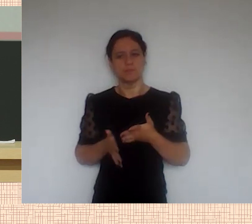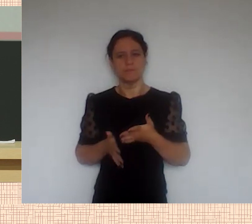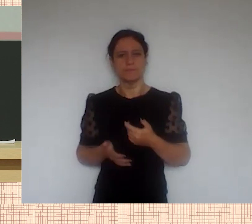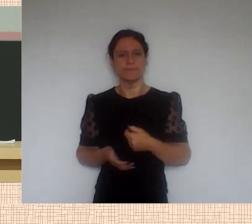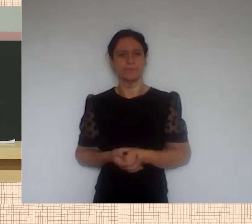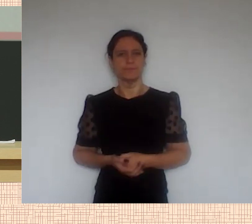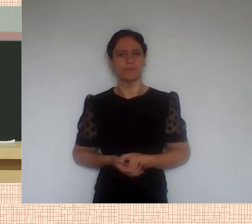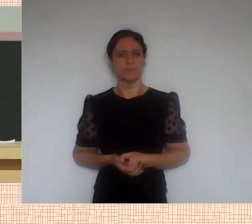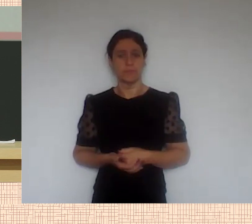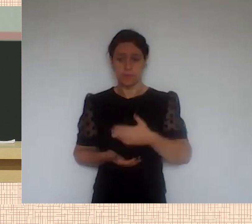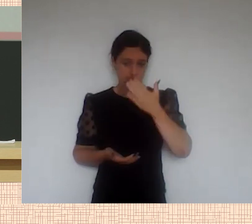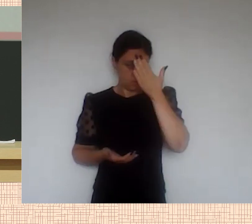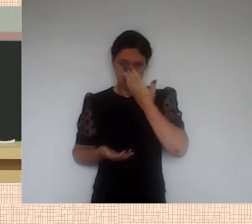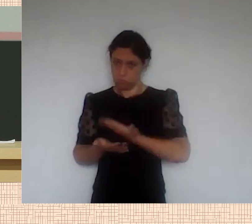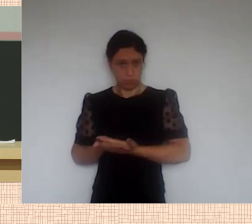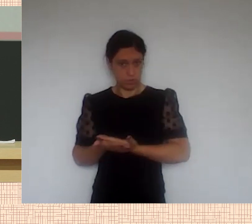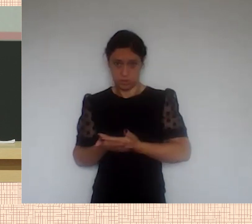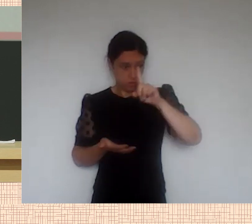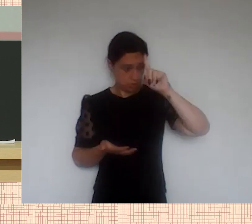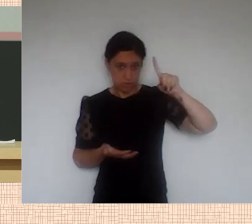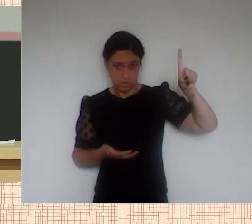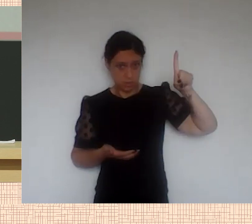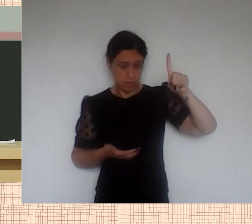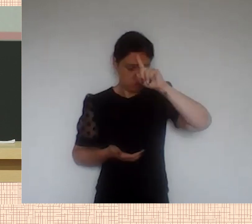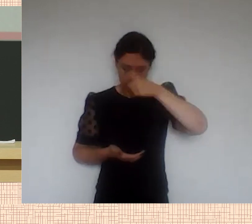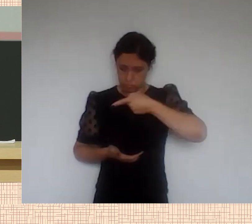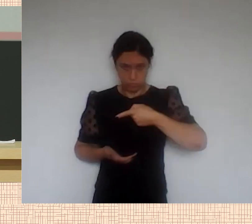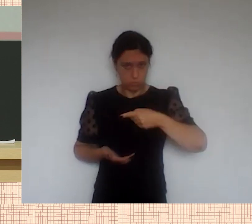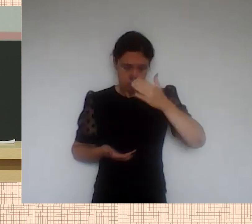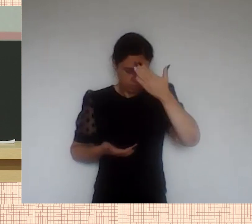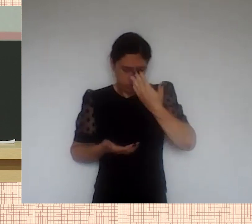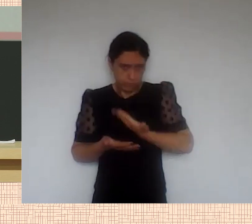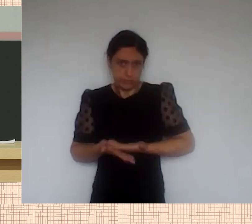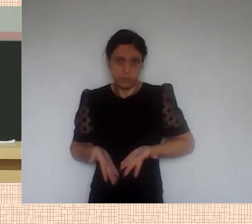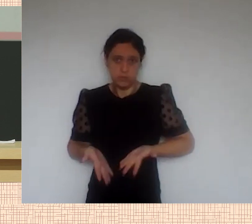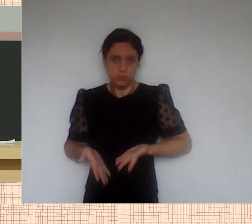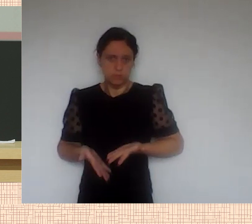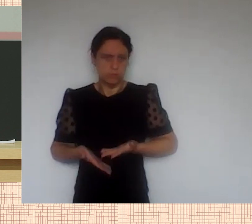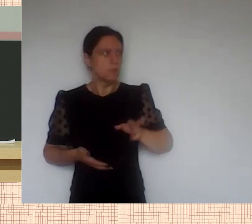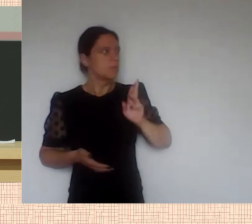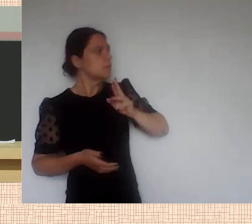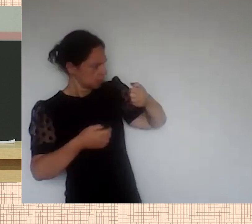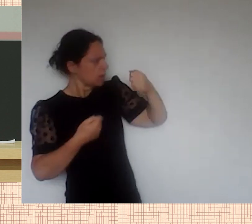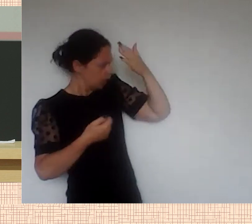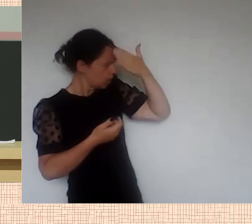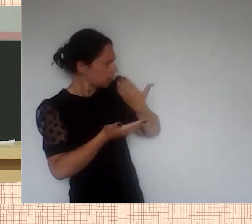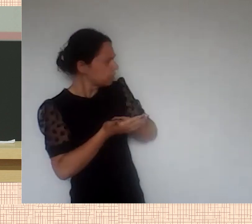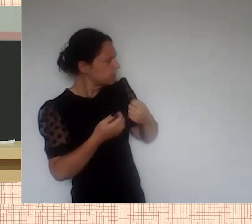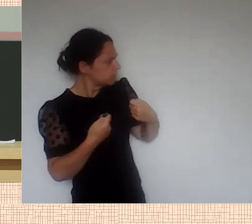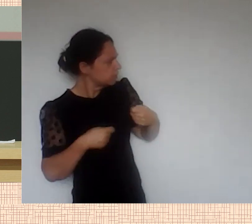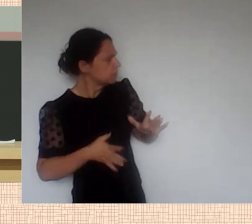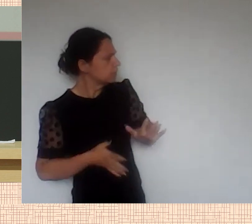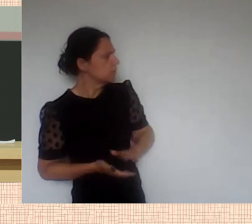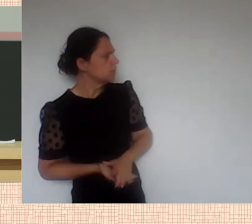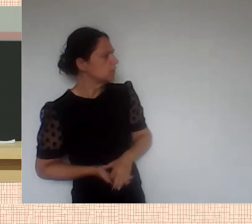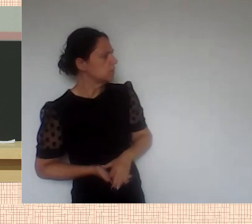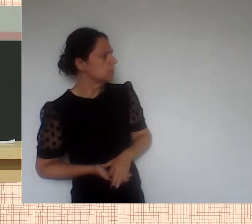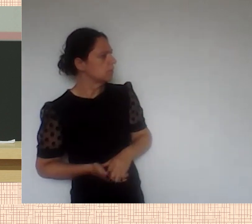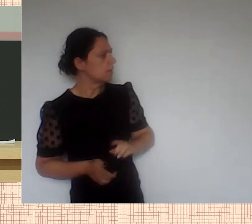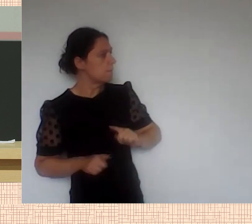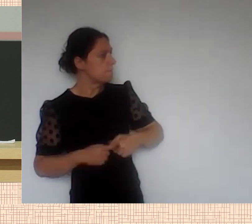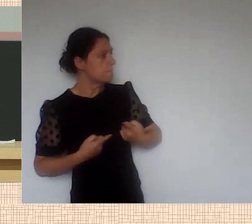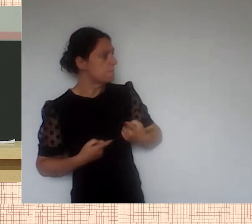Falei, claro que acredito, só que o Espírito Santo usa o homem. Em Atos capítulo 13,